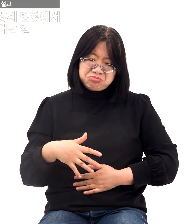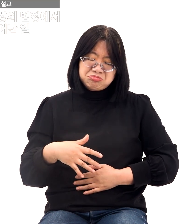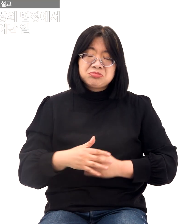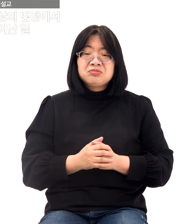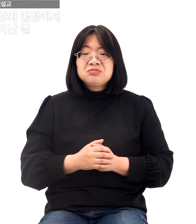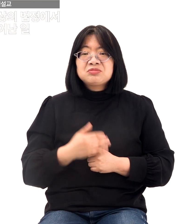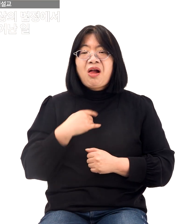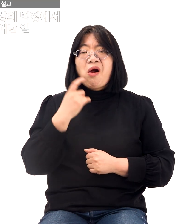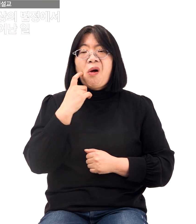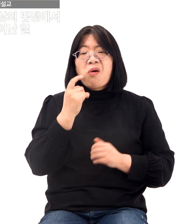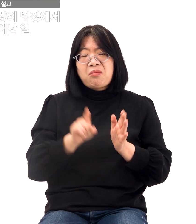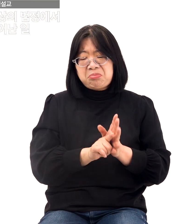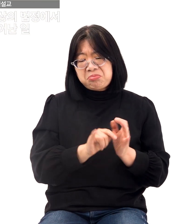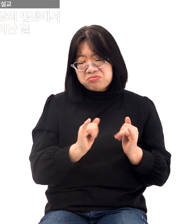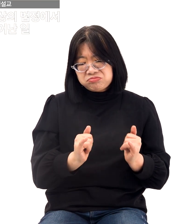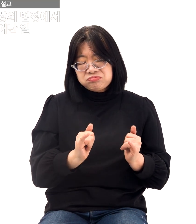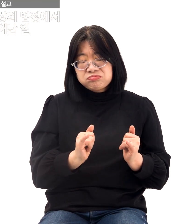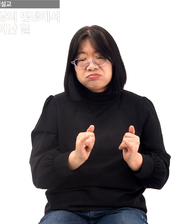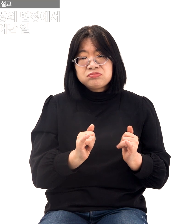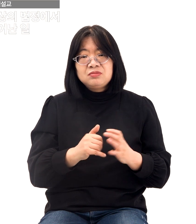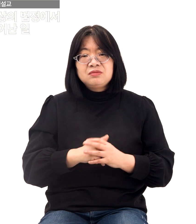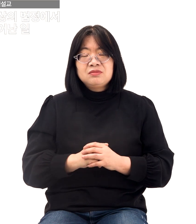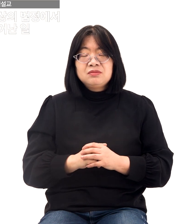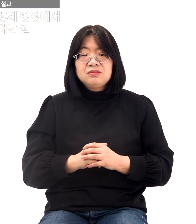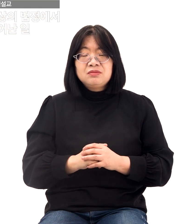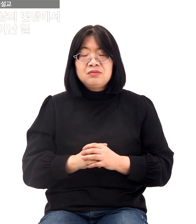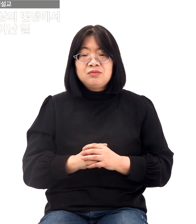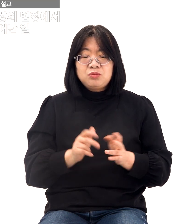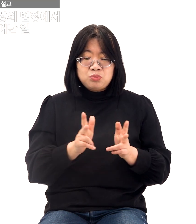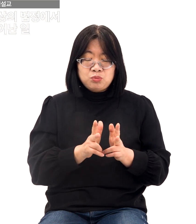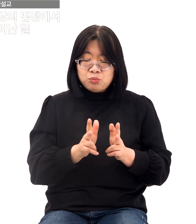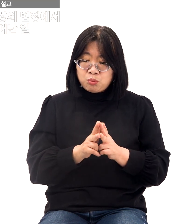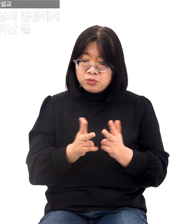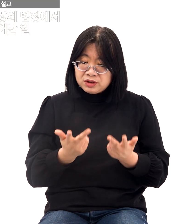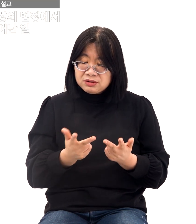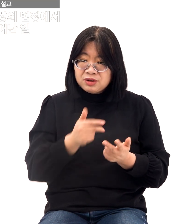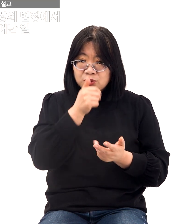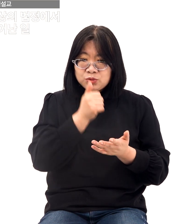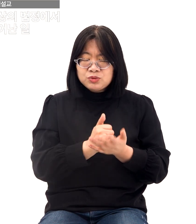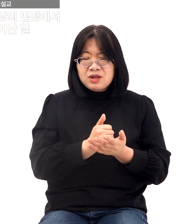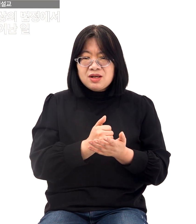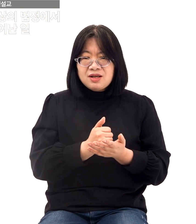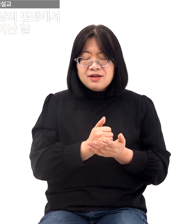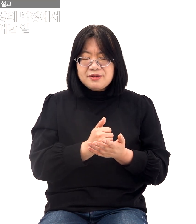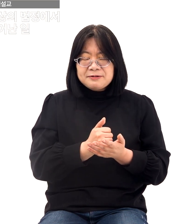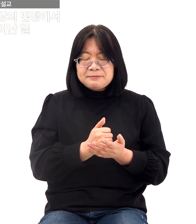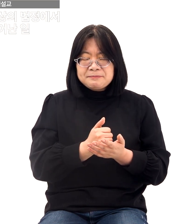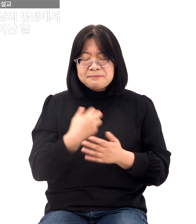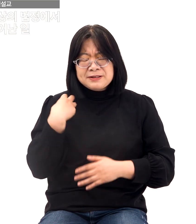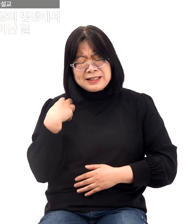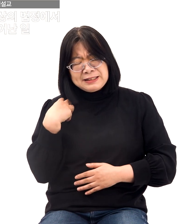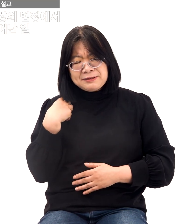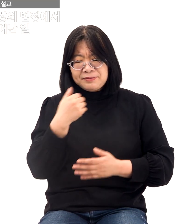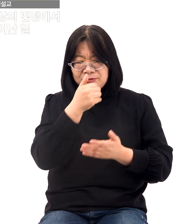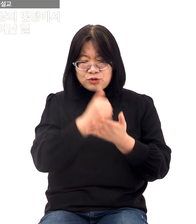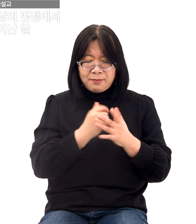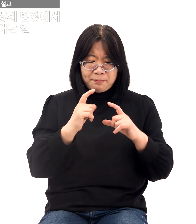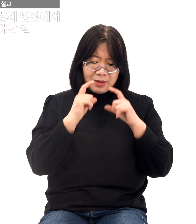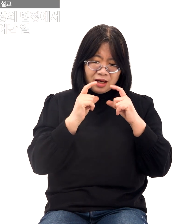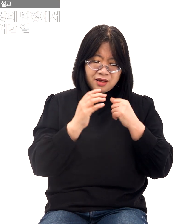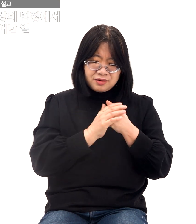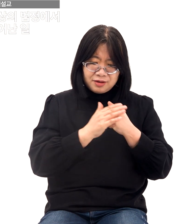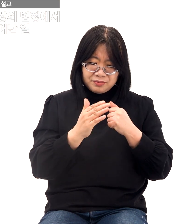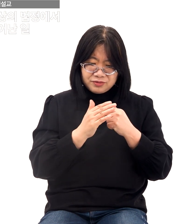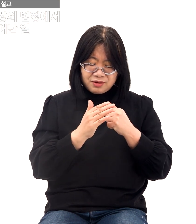저는 가짜 신자 같아요. 물론 본인은 죄책감의 정죄의식에 그렇게 생각할 수